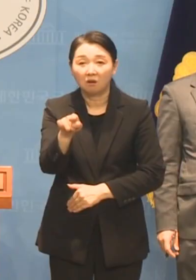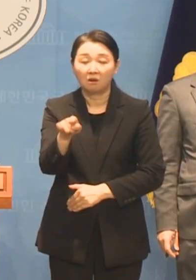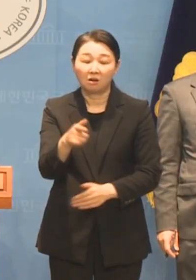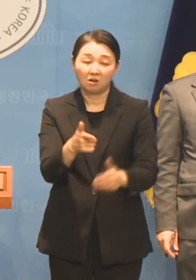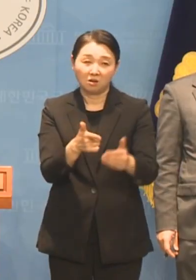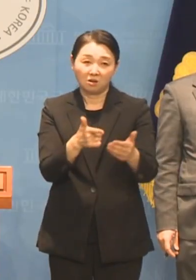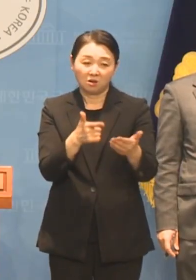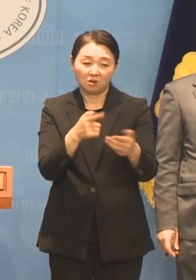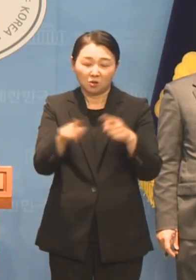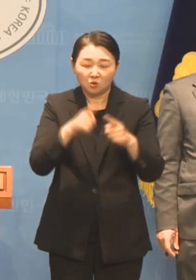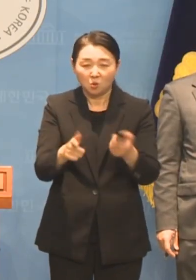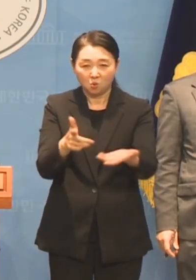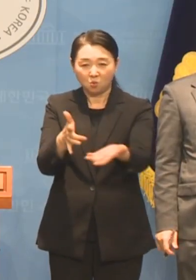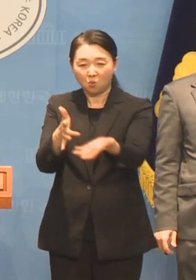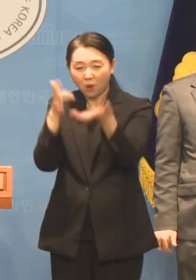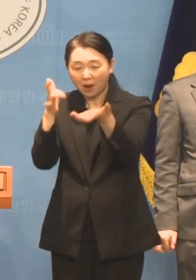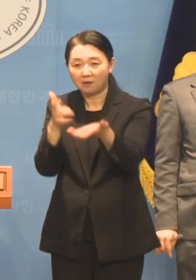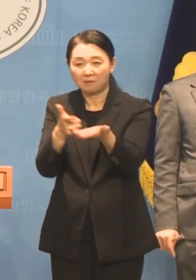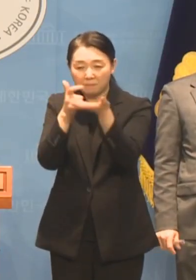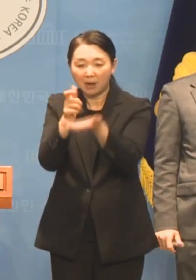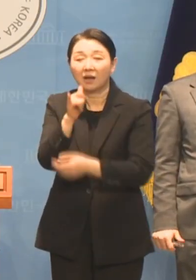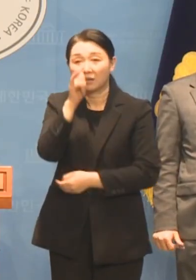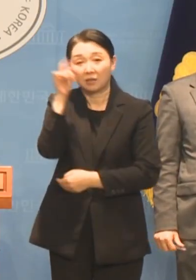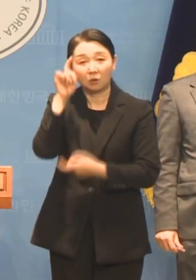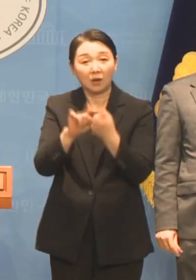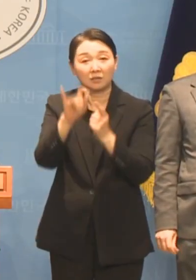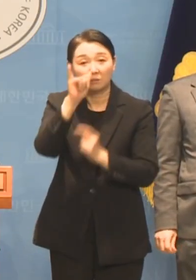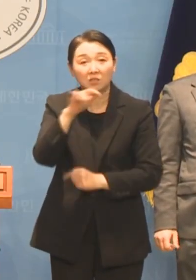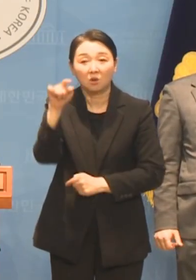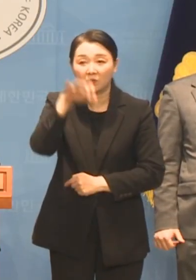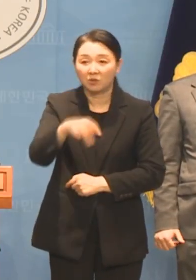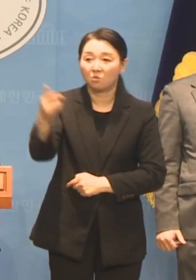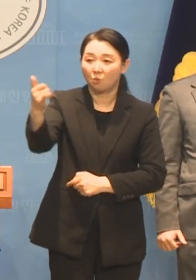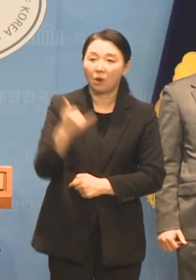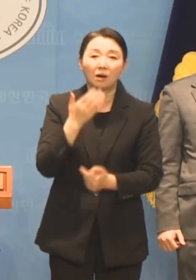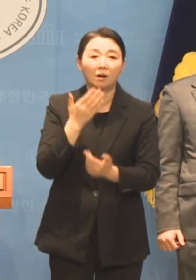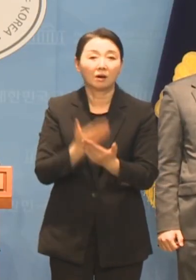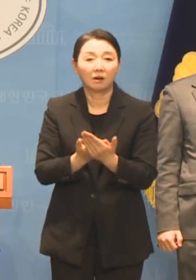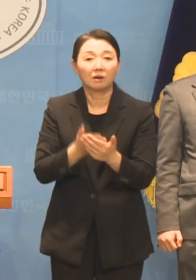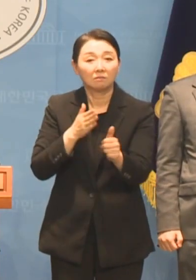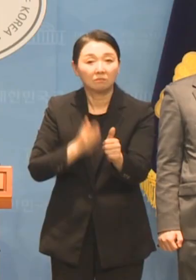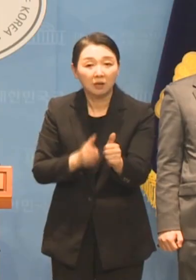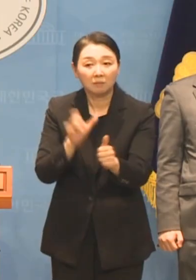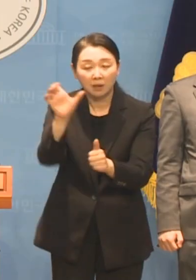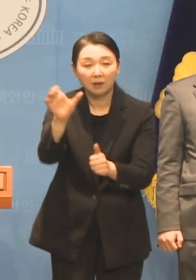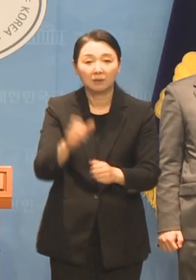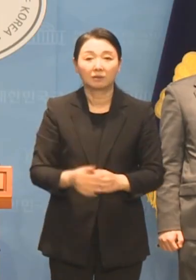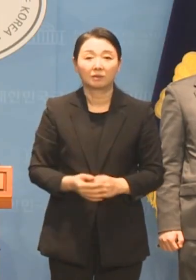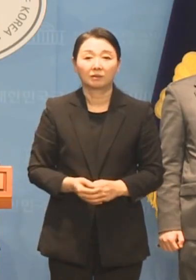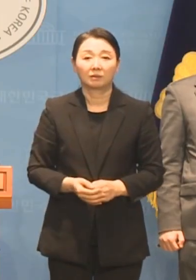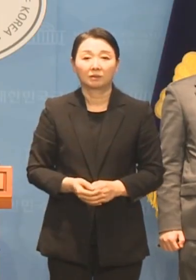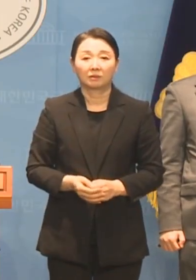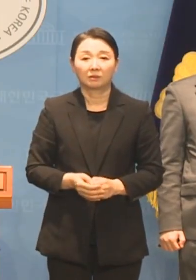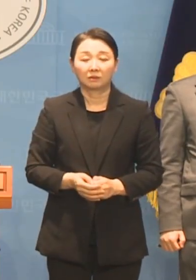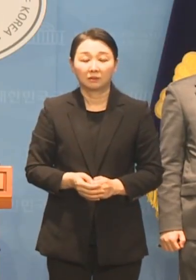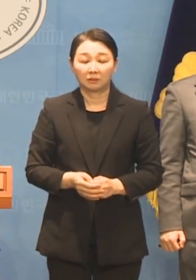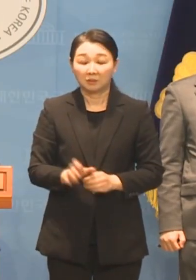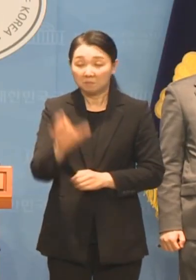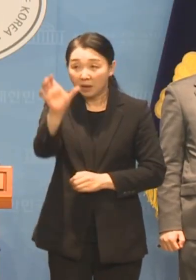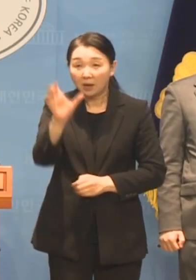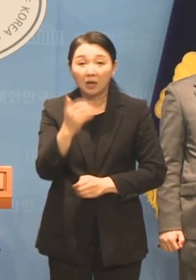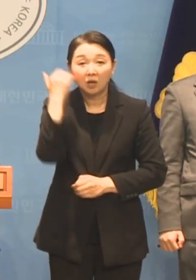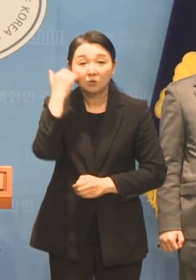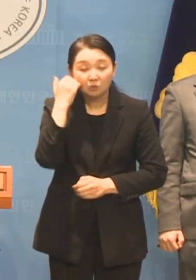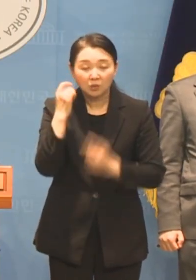활, 석궁도 준비됐다. 관심 있는 분은 어디로 연락 바랍니다. 등의 게시글이 올라왔으며 게시자는